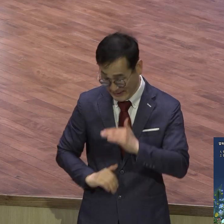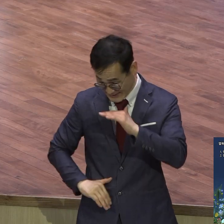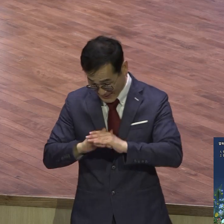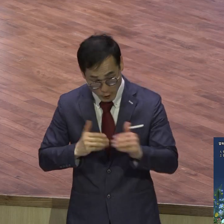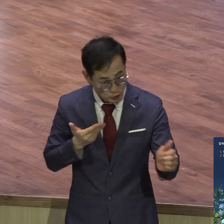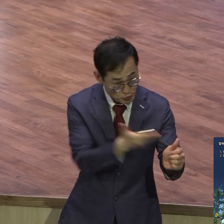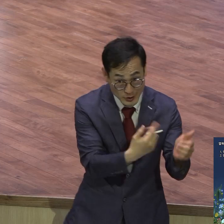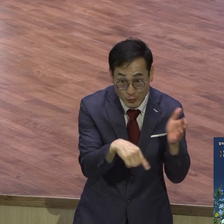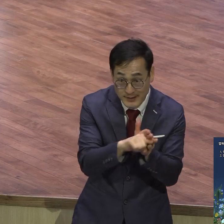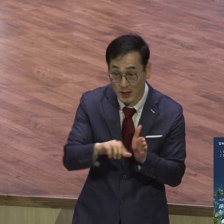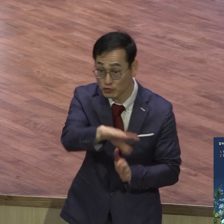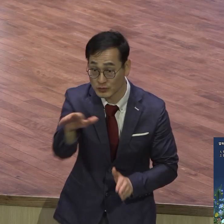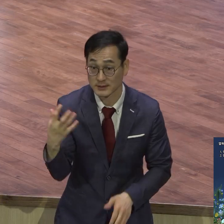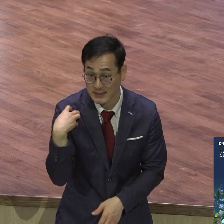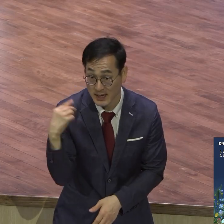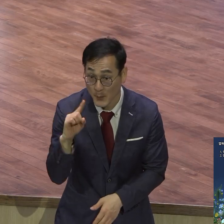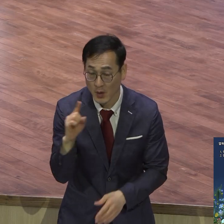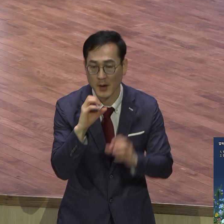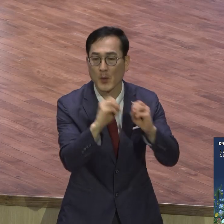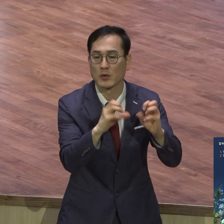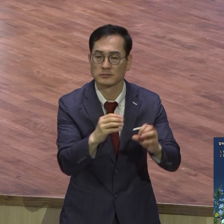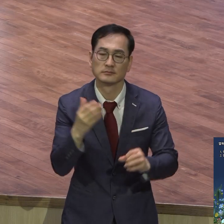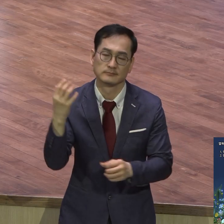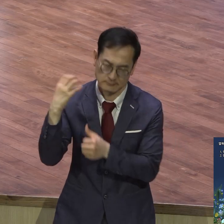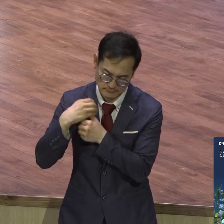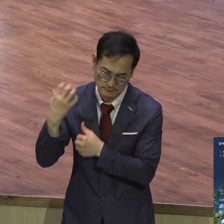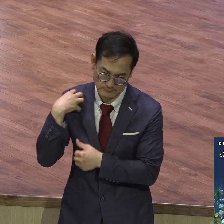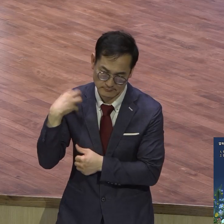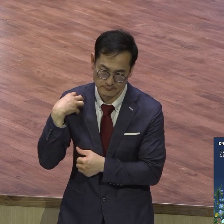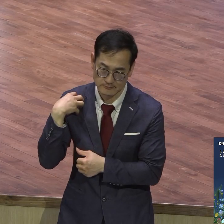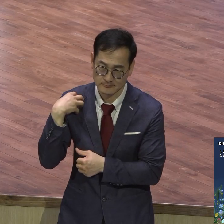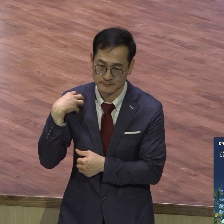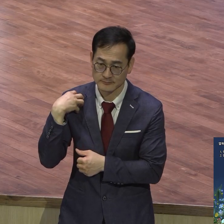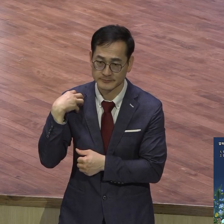있다는 사실을 믿으시기 바랍니다. 사실 여러분에게 많이 있어요.